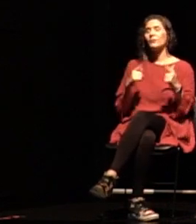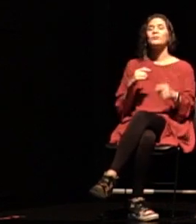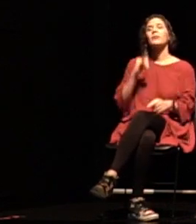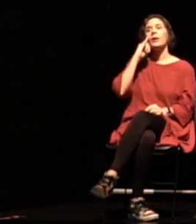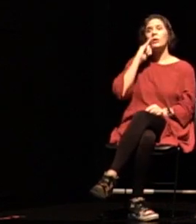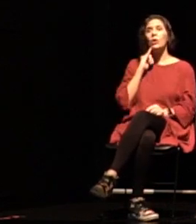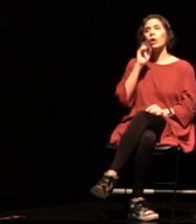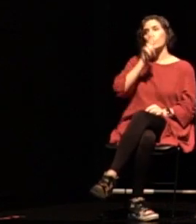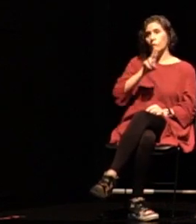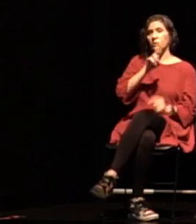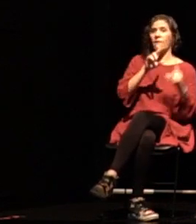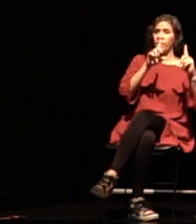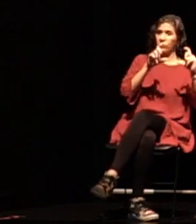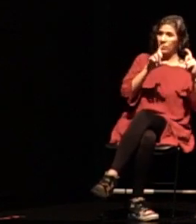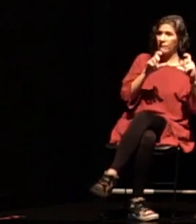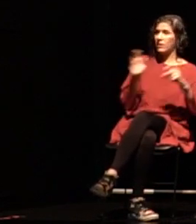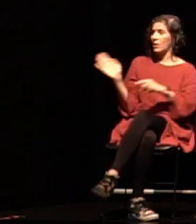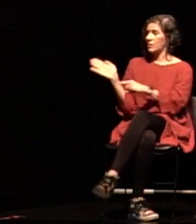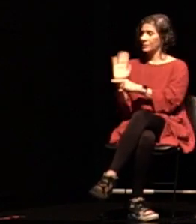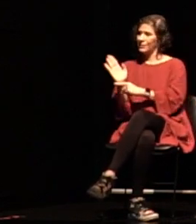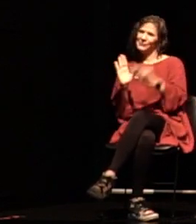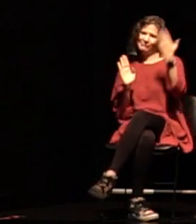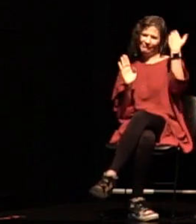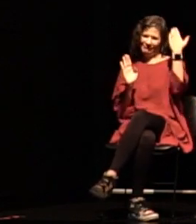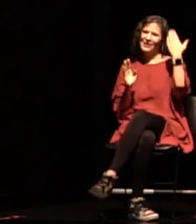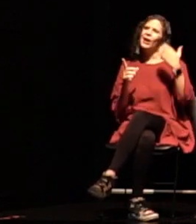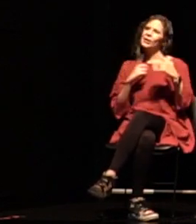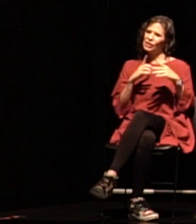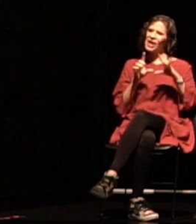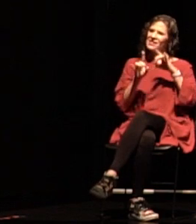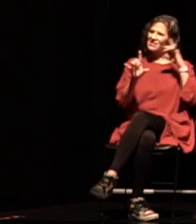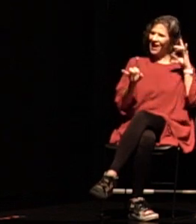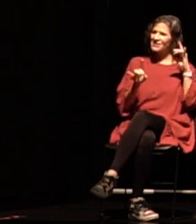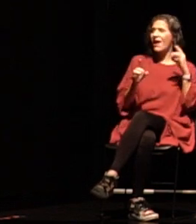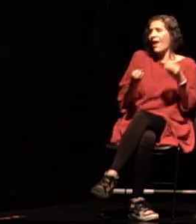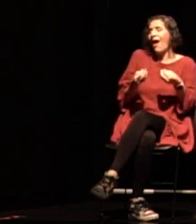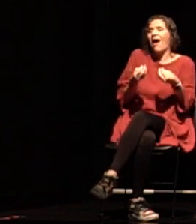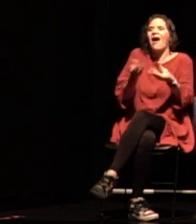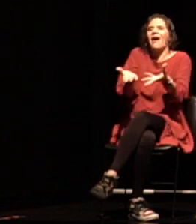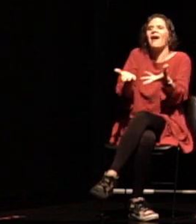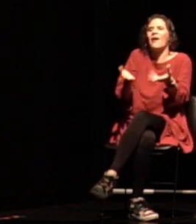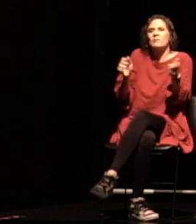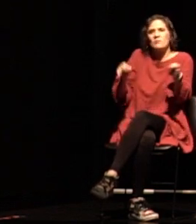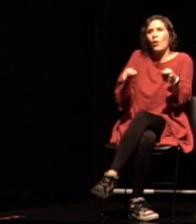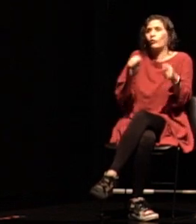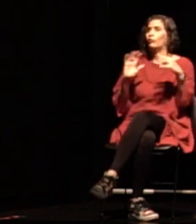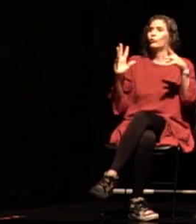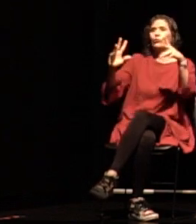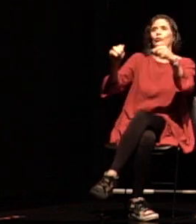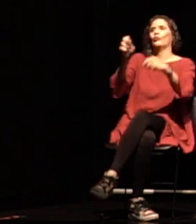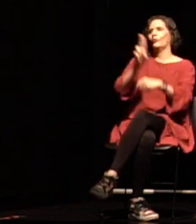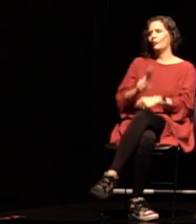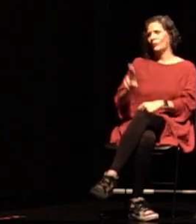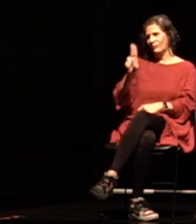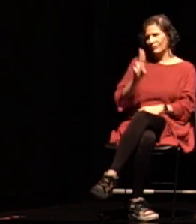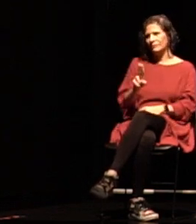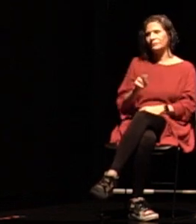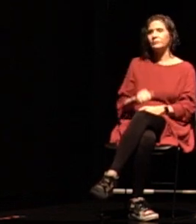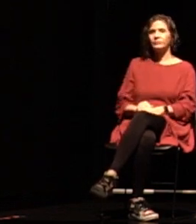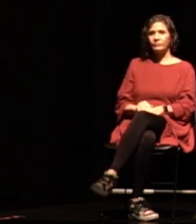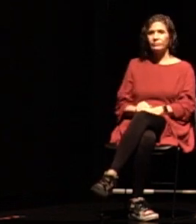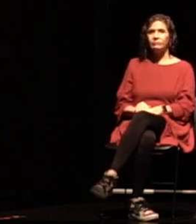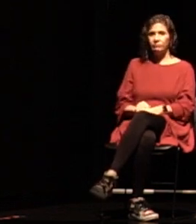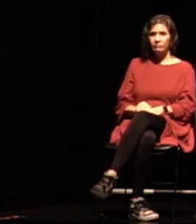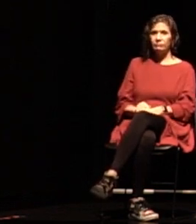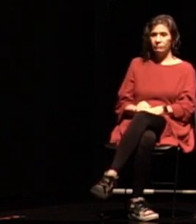cinema, que na altura são técnicas que são tornadas disponíveis e acessíveis a todas as pessoas. E há algo